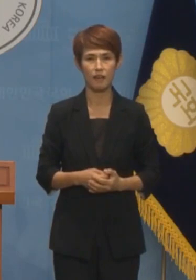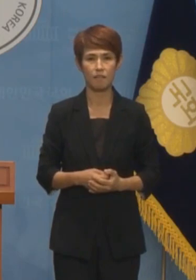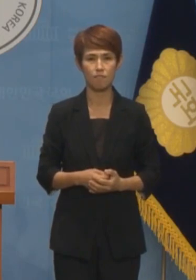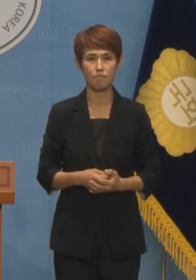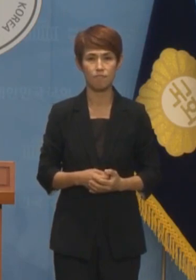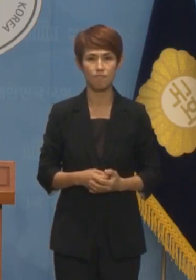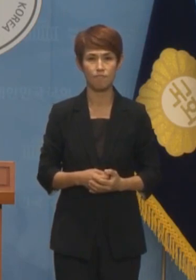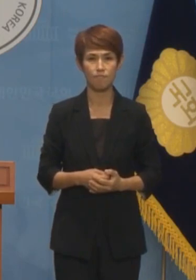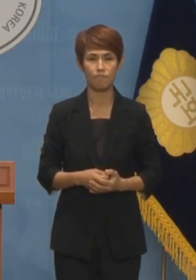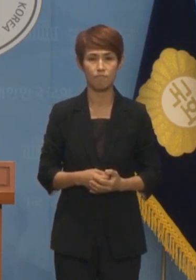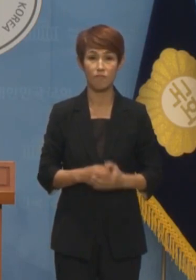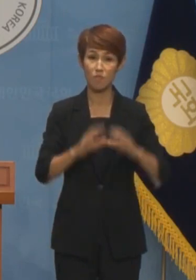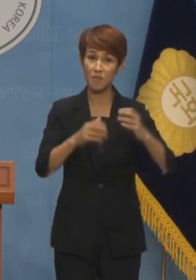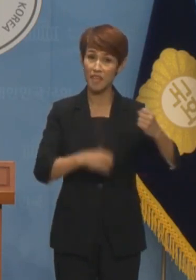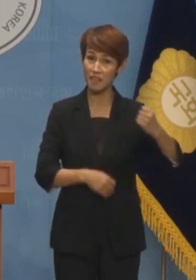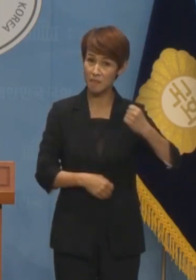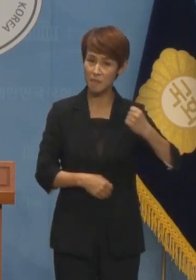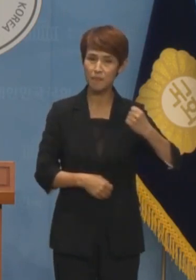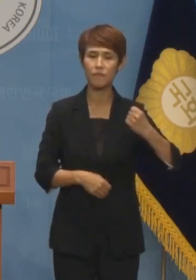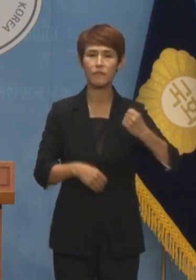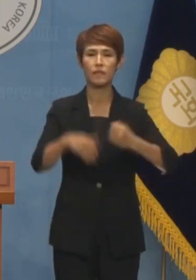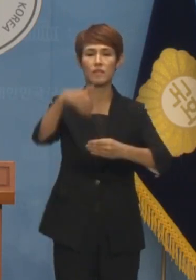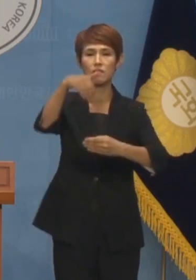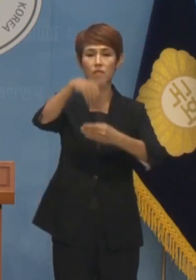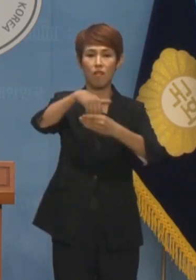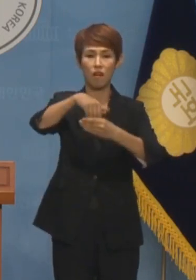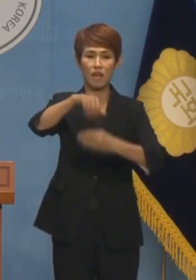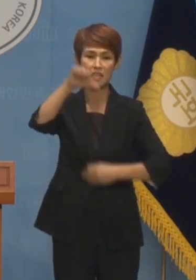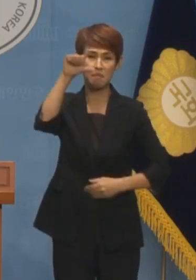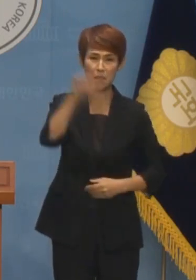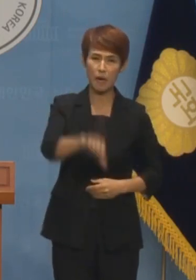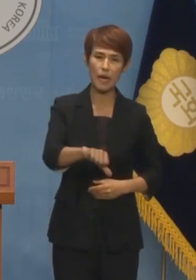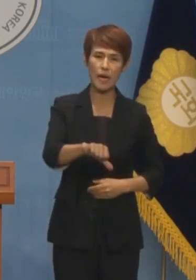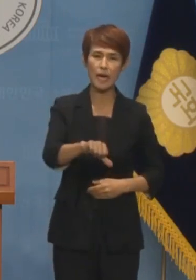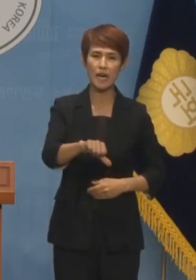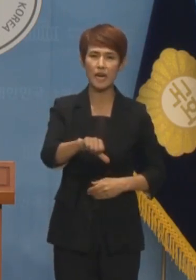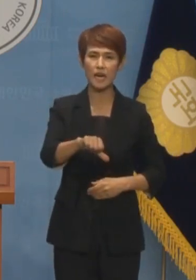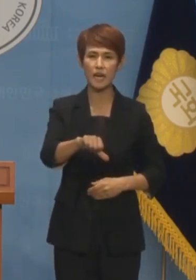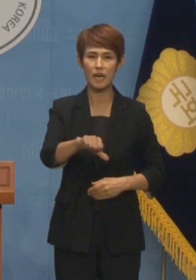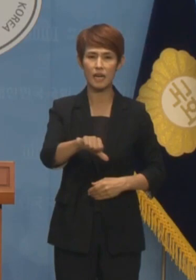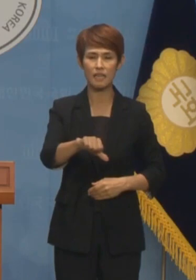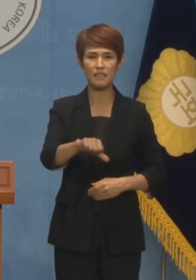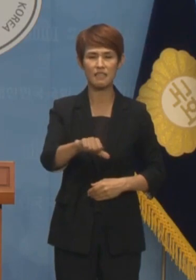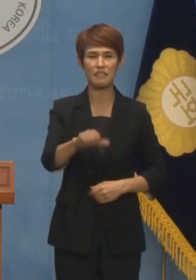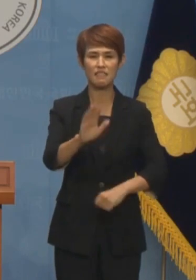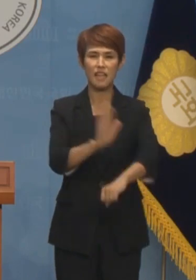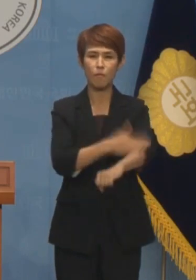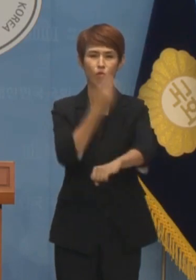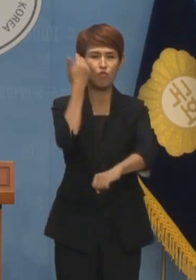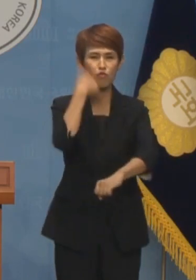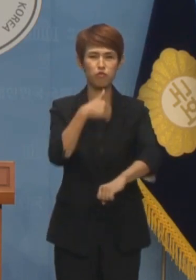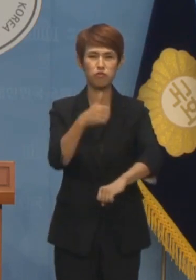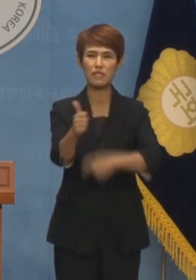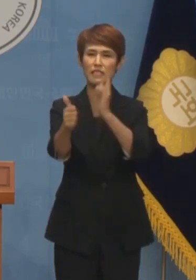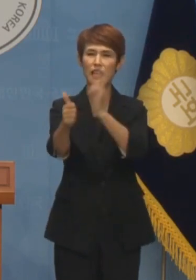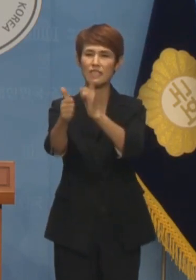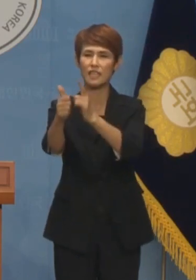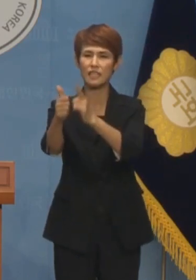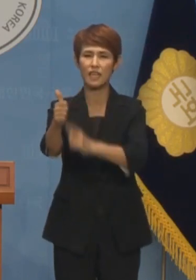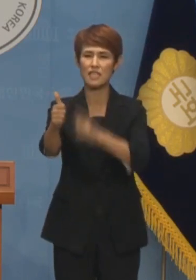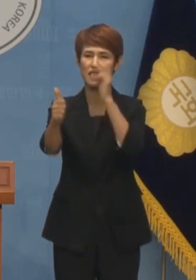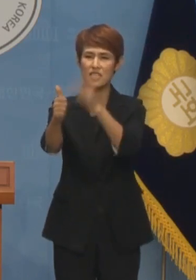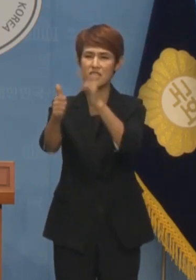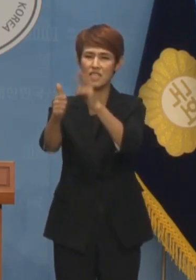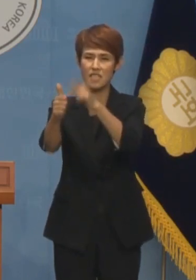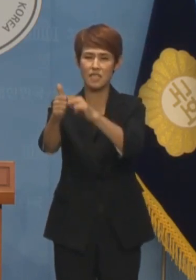국민의힘이 이번엔 총선 참패가 무슨 자랑이라도 되는 양 책임론 운운하며 특정 인물에